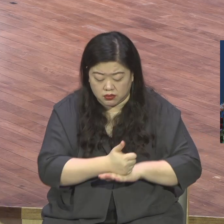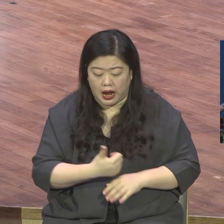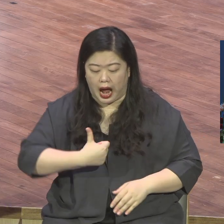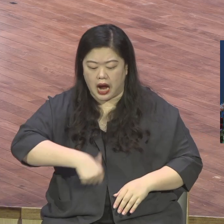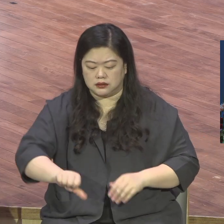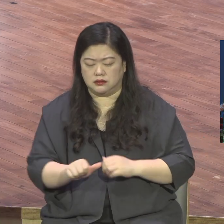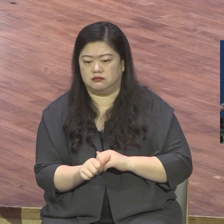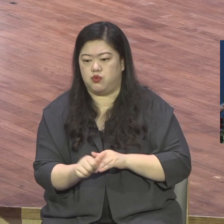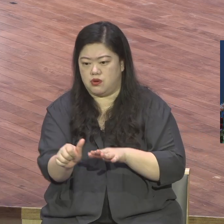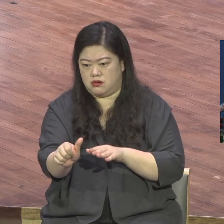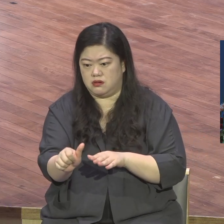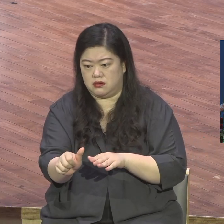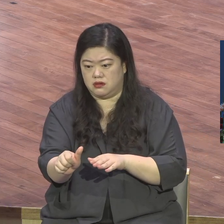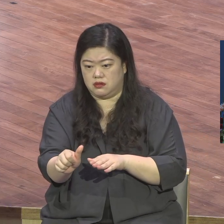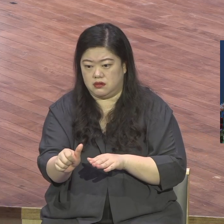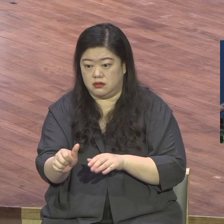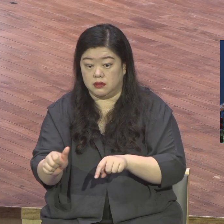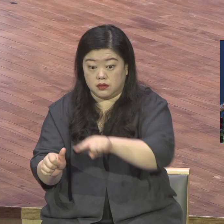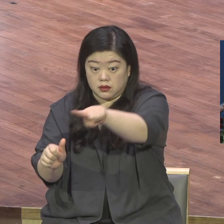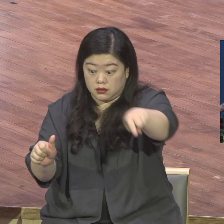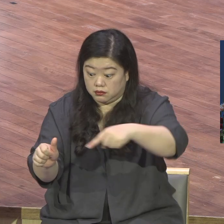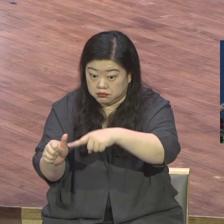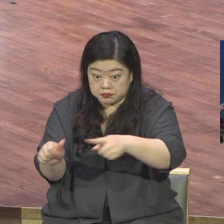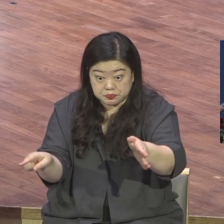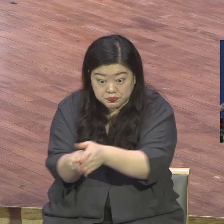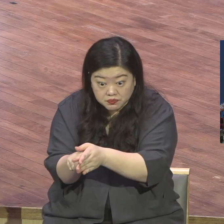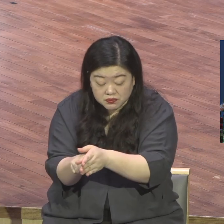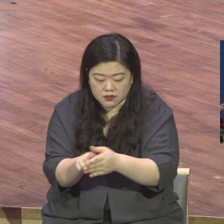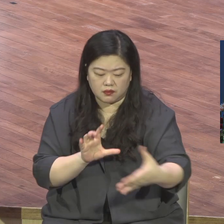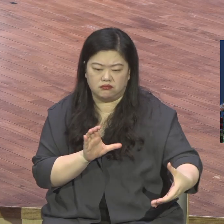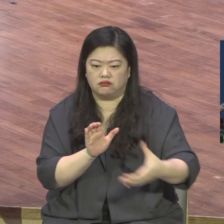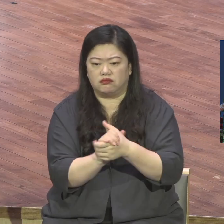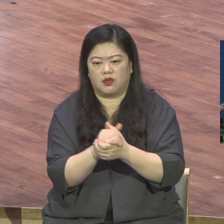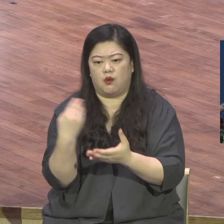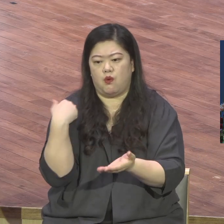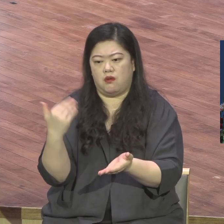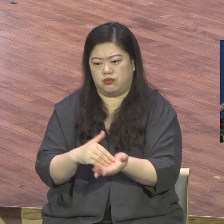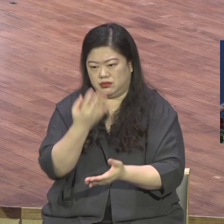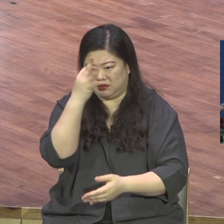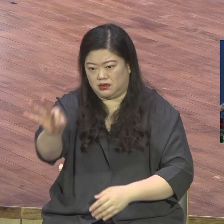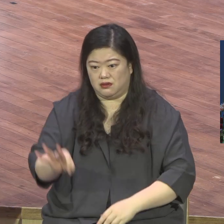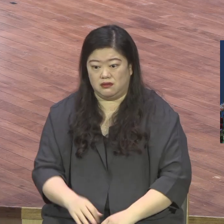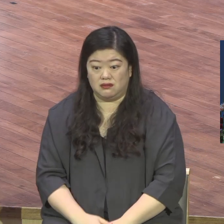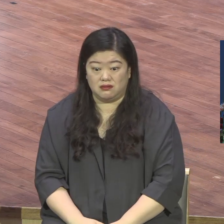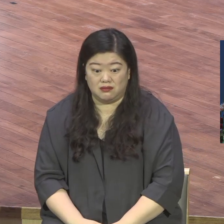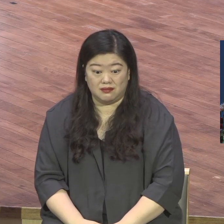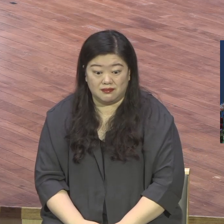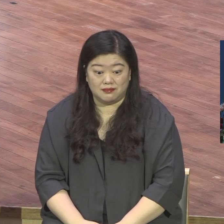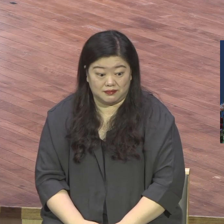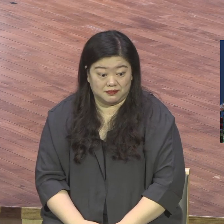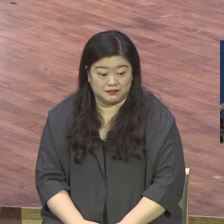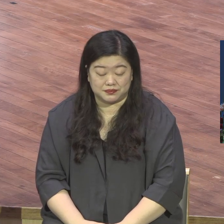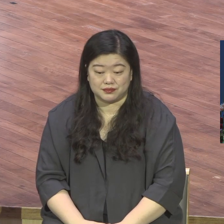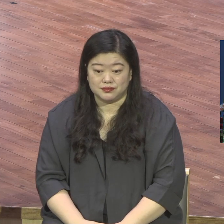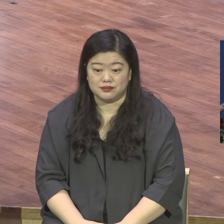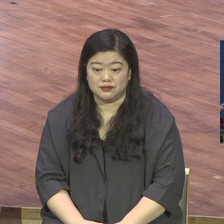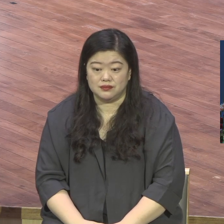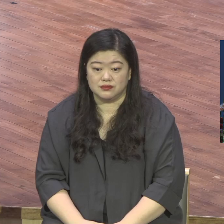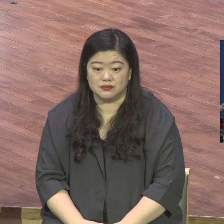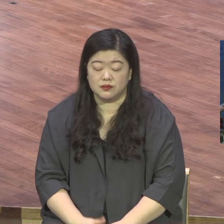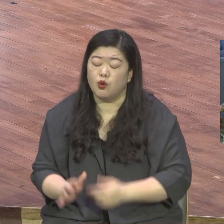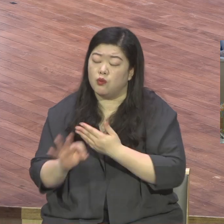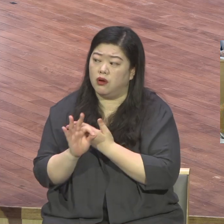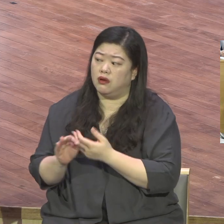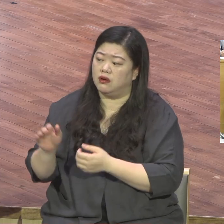그런데 신앙생활이라는 것은요 하나님과 나와의 관계 회복으로서 끝난 것이